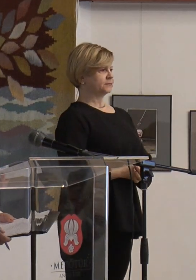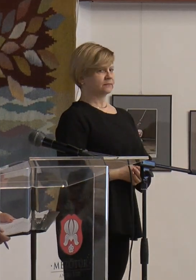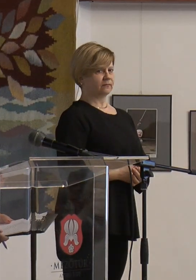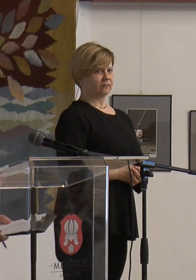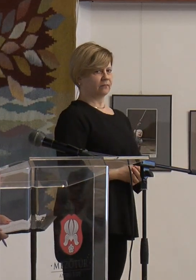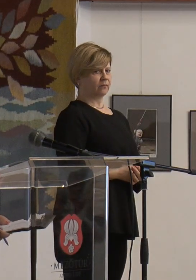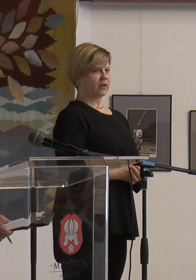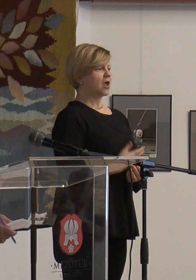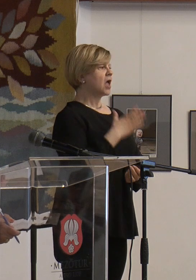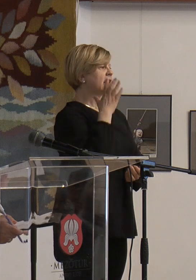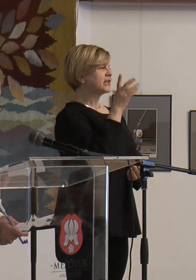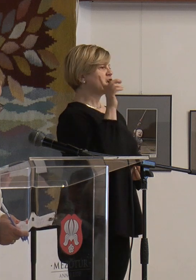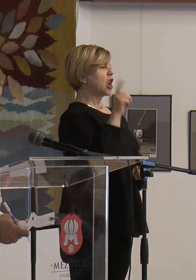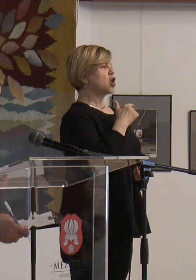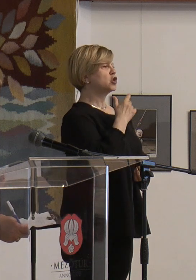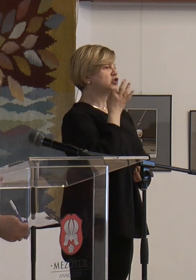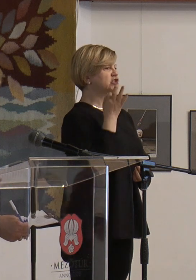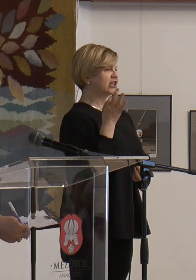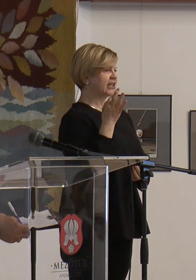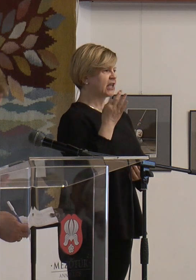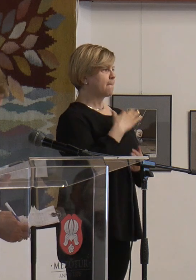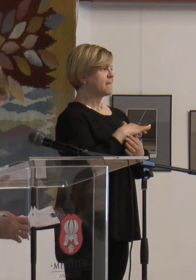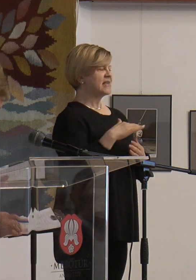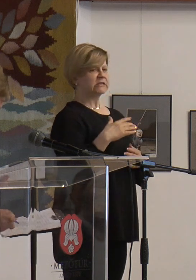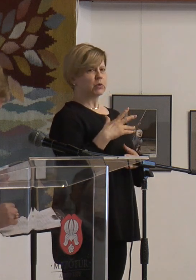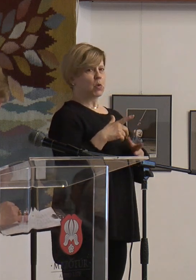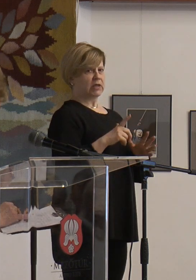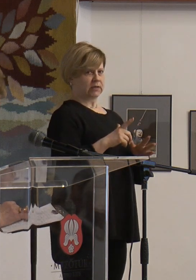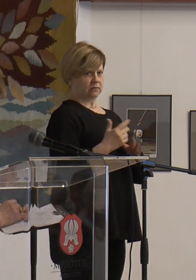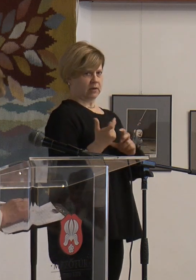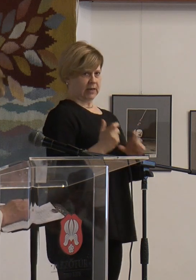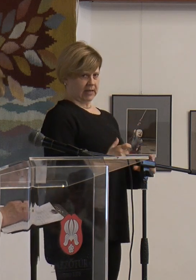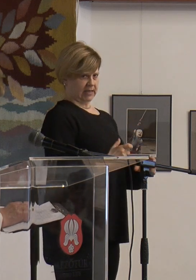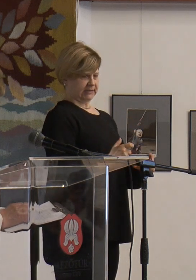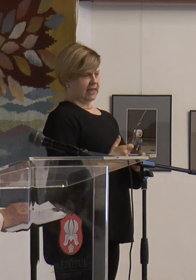És akkor Kecse Lajosné Marikát, aki Mezőhégről érkezett hozzánk,